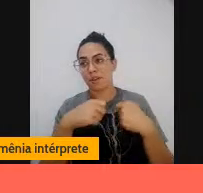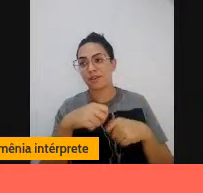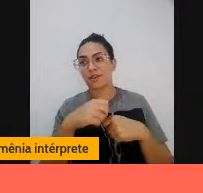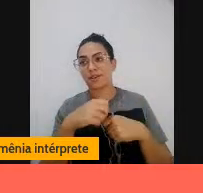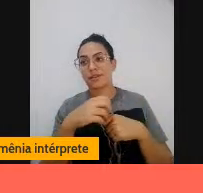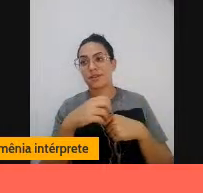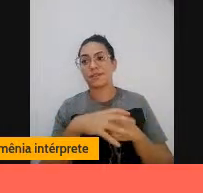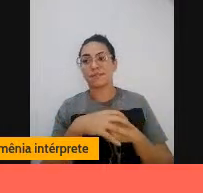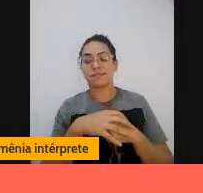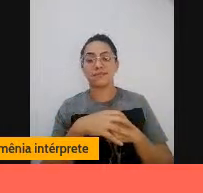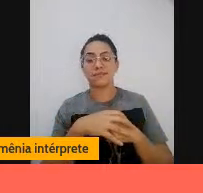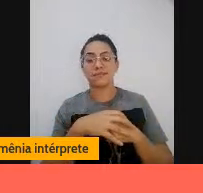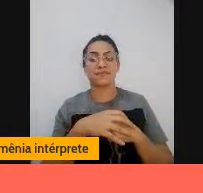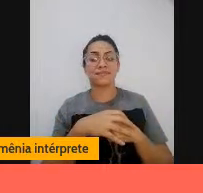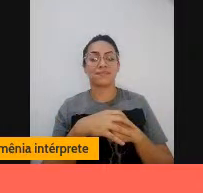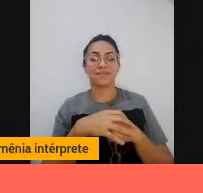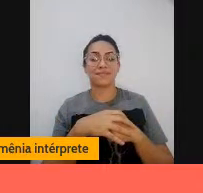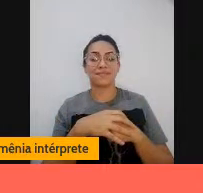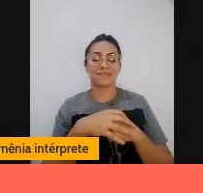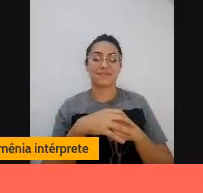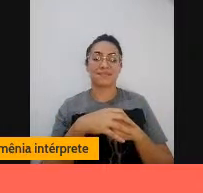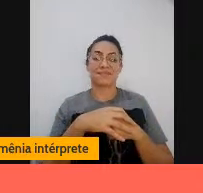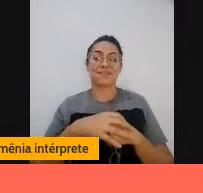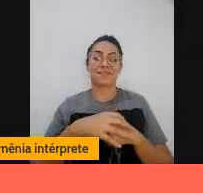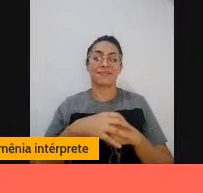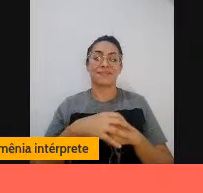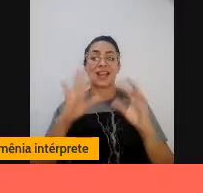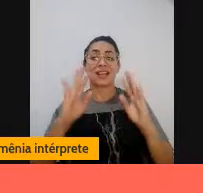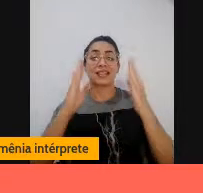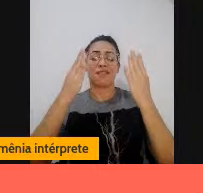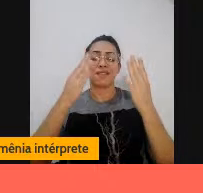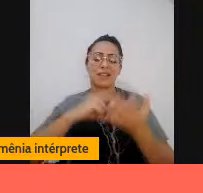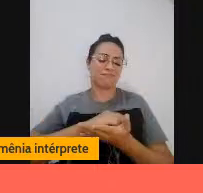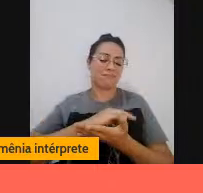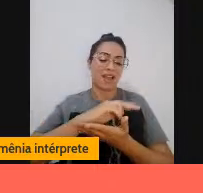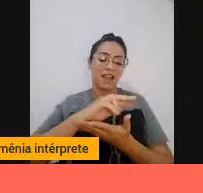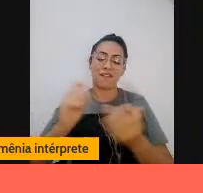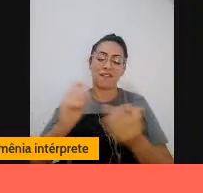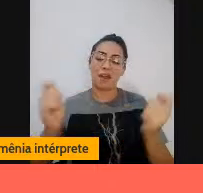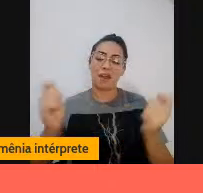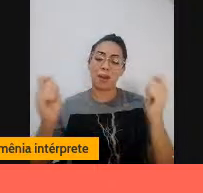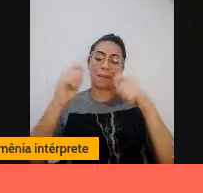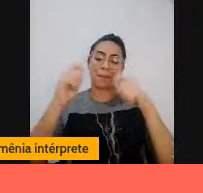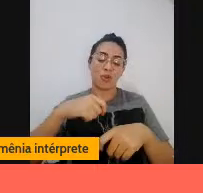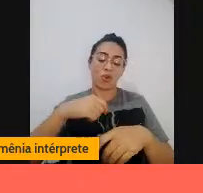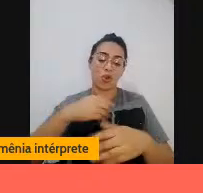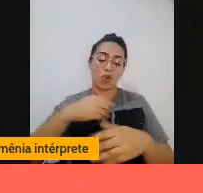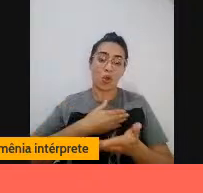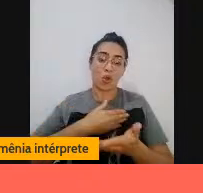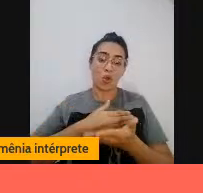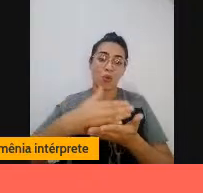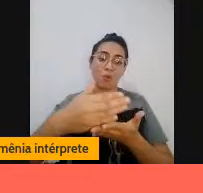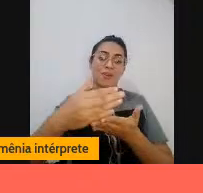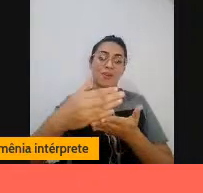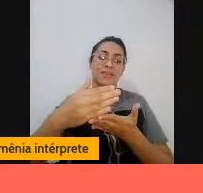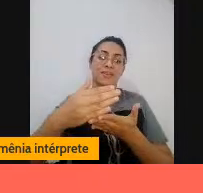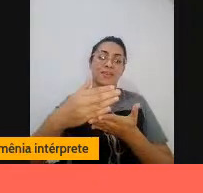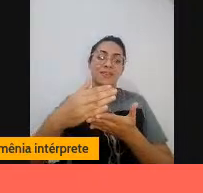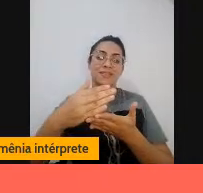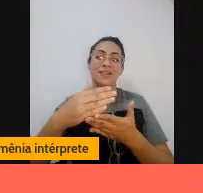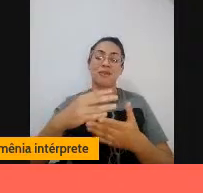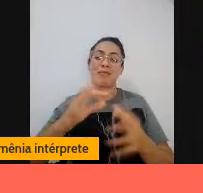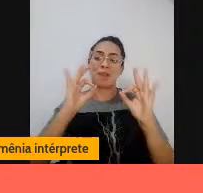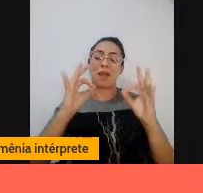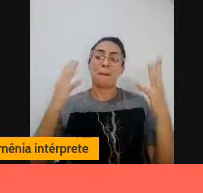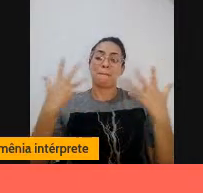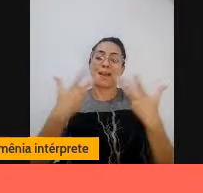a mostra com possibilidades diversas, né? Eu acho que a gente deu início e deu início com muito êxito, né?